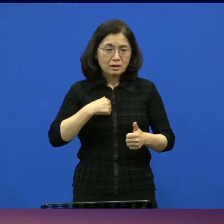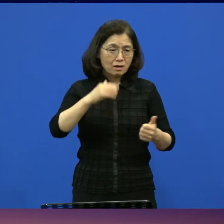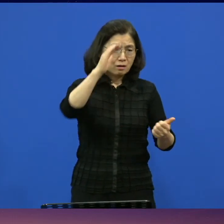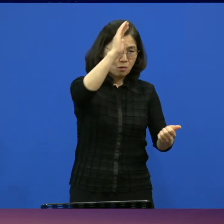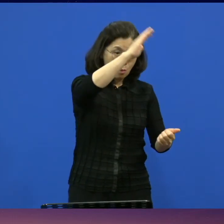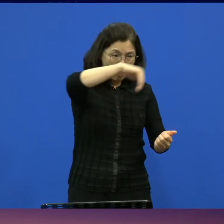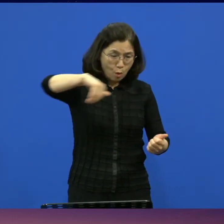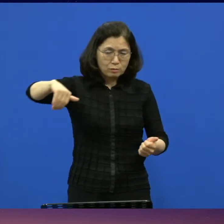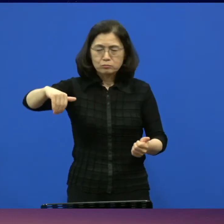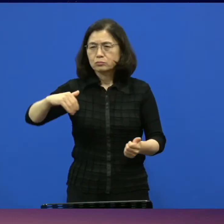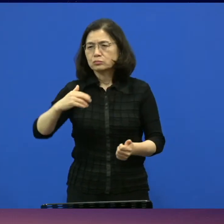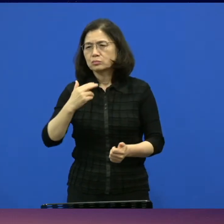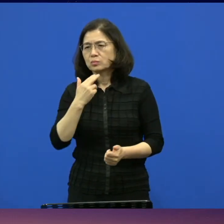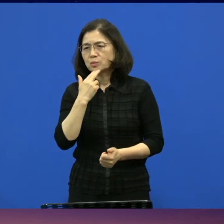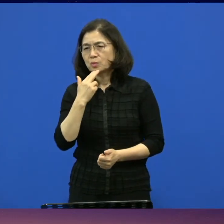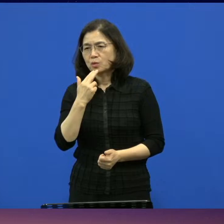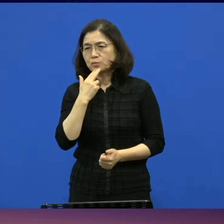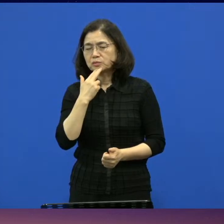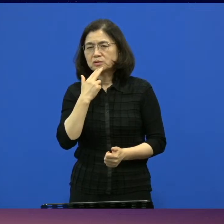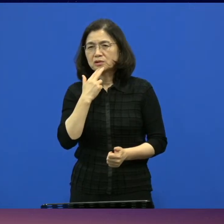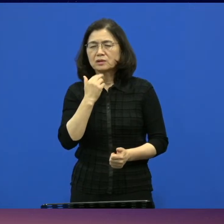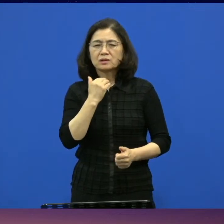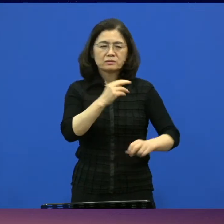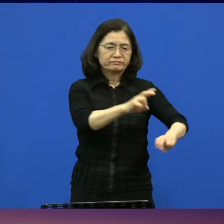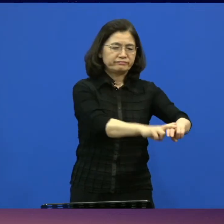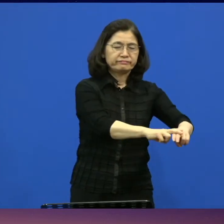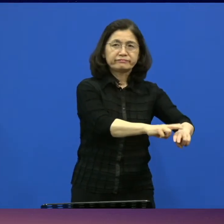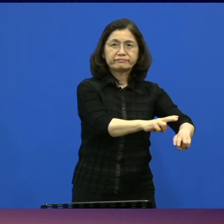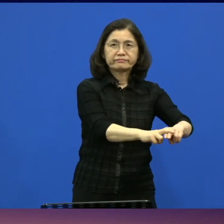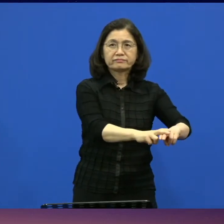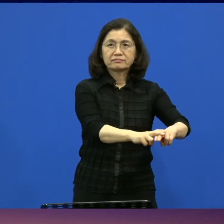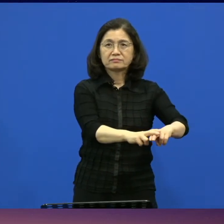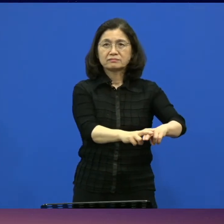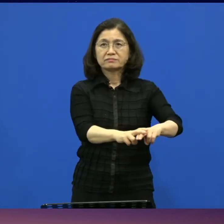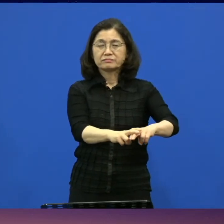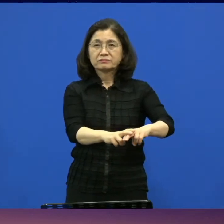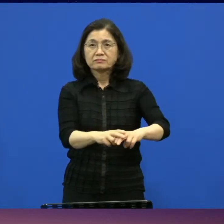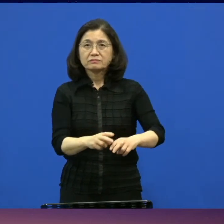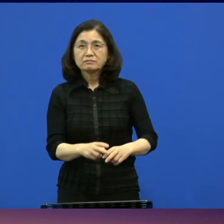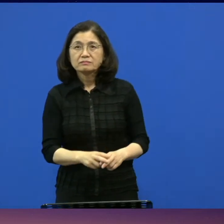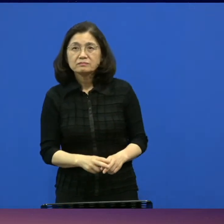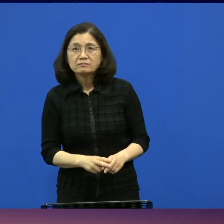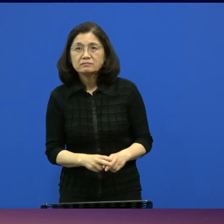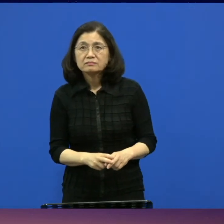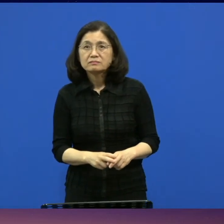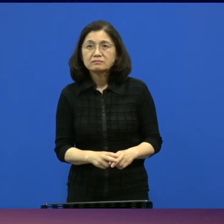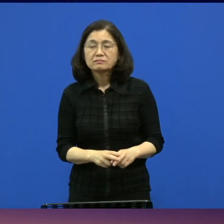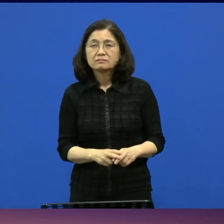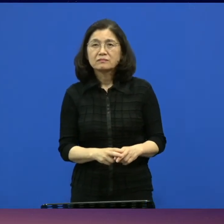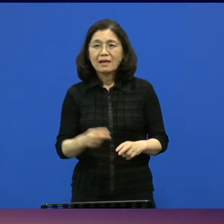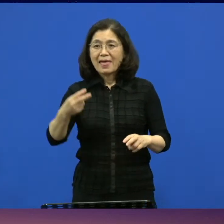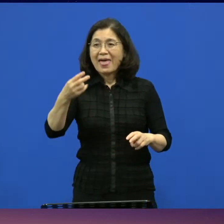네. 근데 기회가 왔어요. 데이빗 그러는데 나가려는 게 다른 데이빗이야.